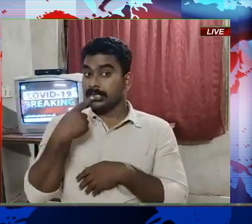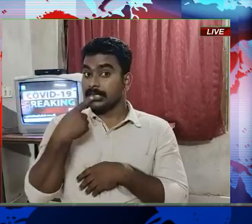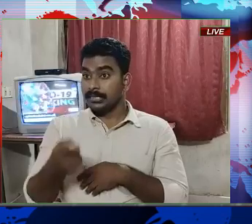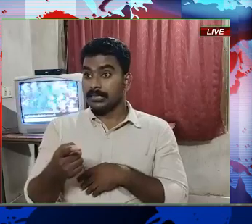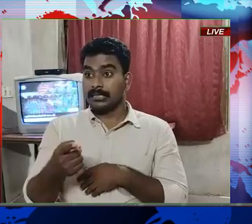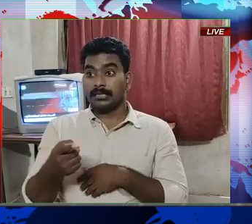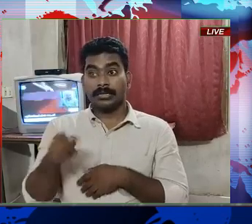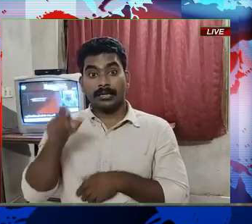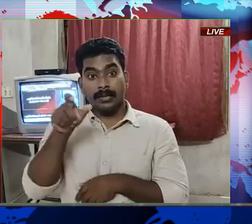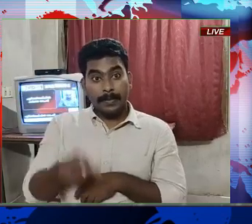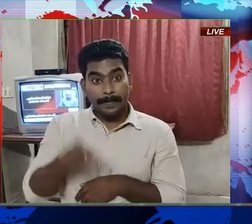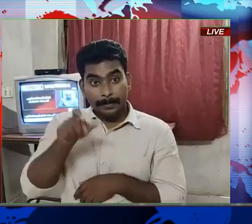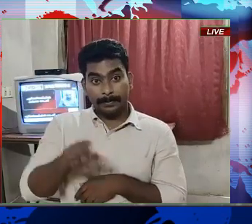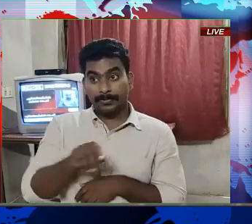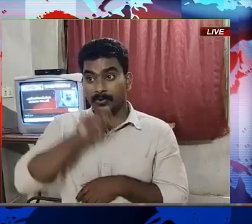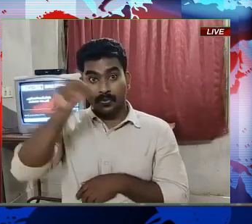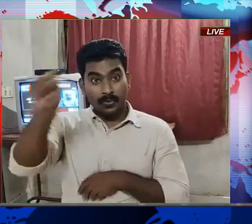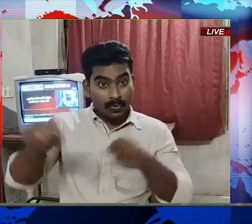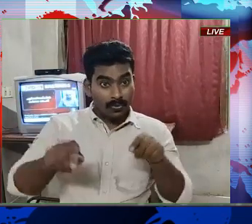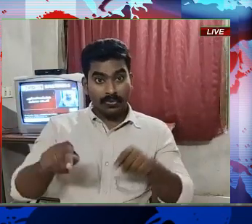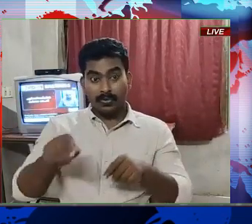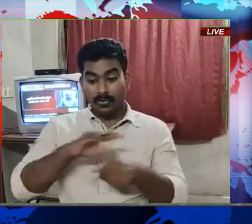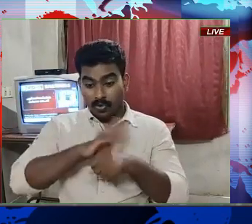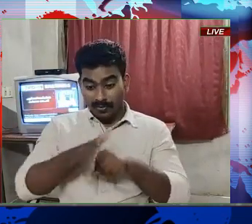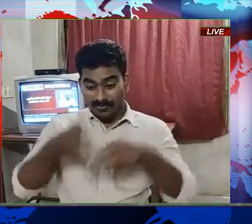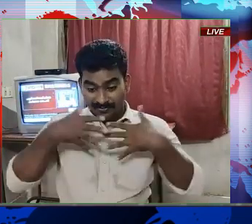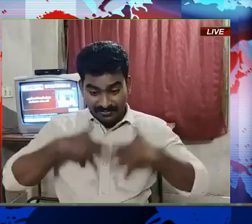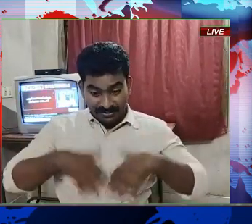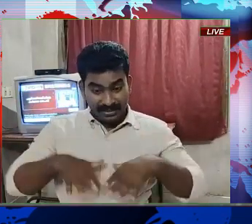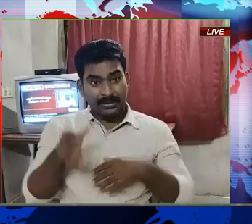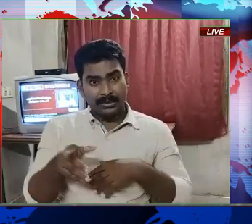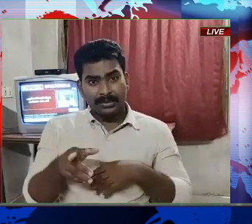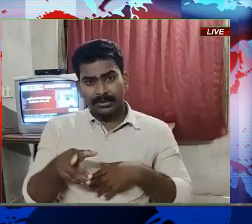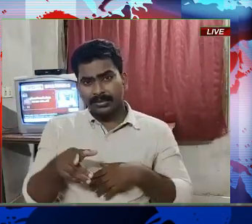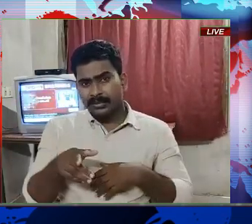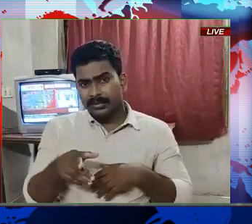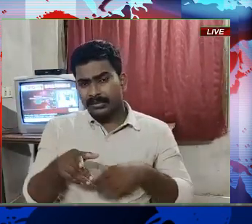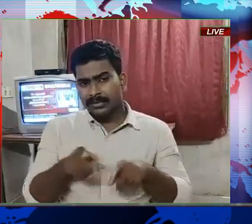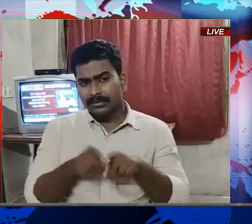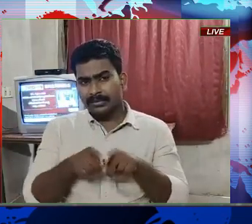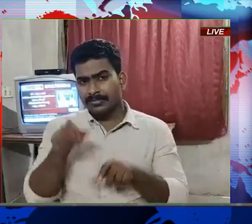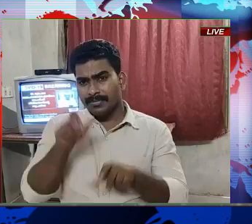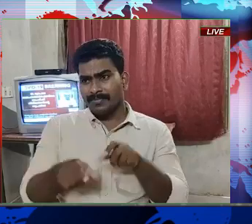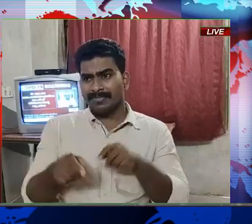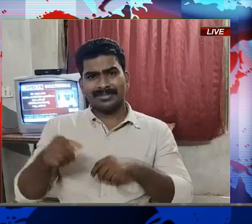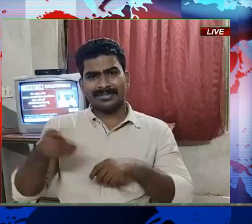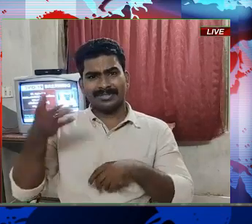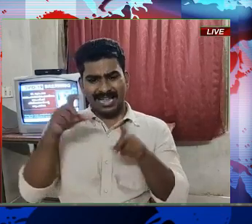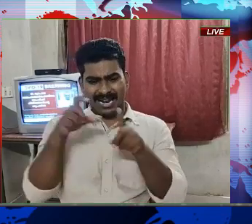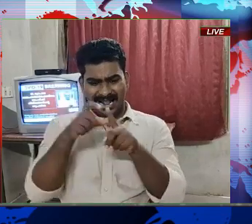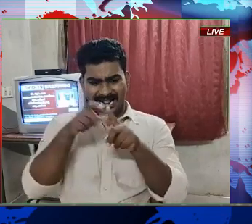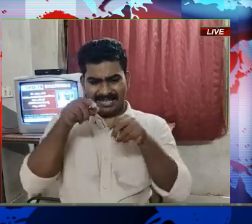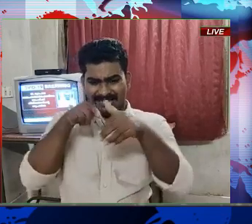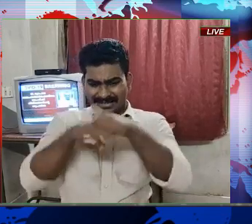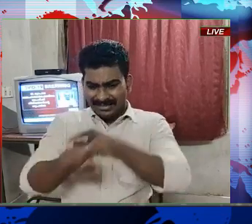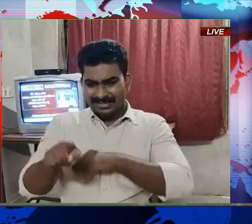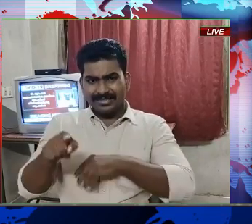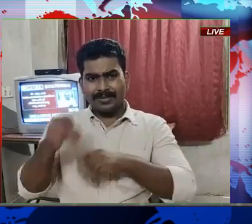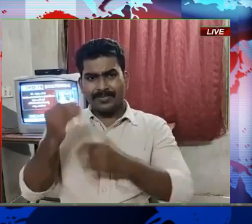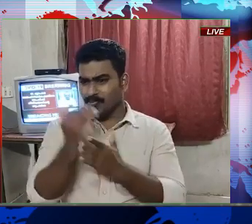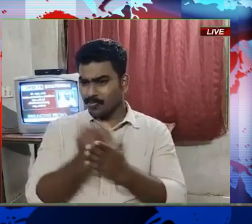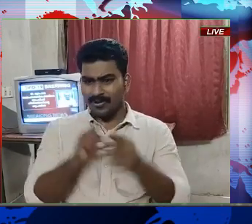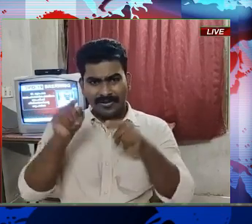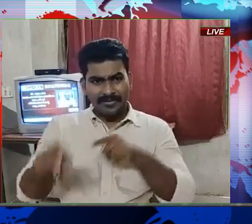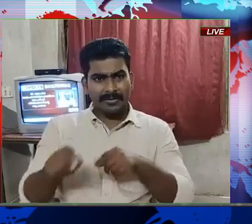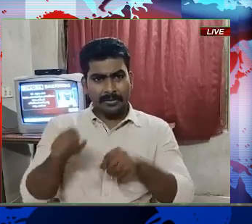അവരുടെ ആരോഗ്യസ്ഥിതി എങ്ങനെയുണ്ട് എന്ന് അറിയാനൊരു ഇടപെടൽ നമുക്ക് സാധ്യമാണോ നമ്മുടെ നോർക്ക വല്ലതും വഴിയെ? കാരണം അത്തരത്തിലുള്ള ആവശ്യങ്ങൾ അവിടെ നിന്ന്